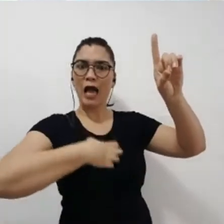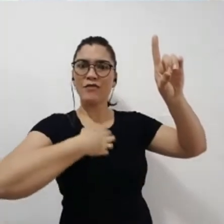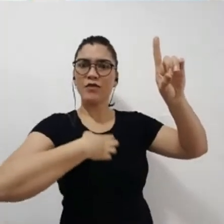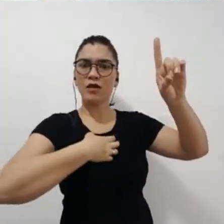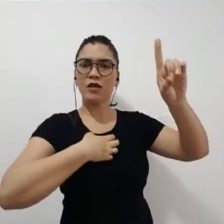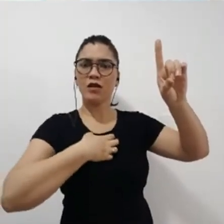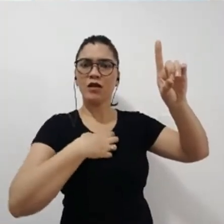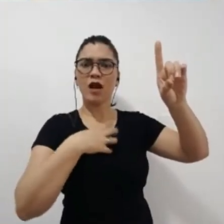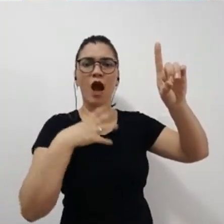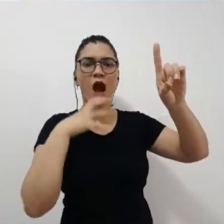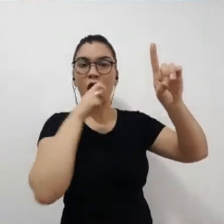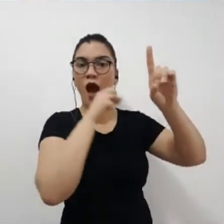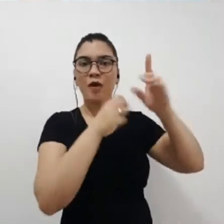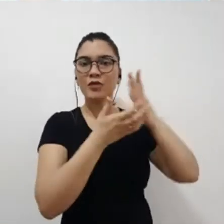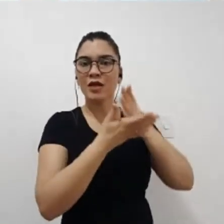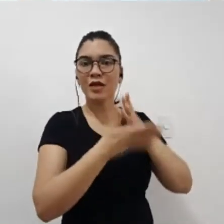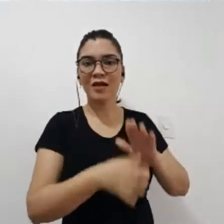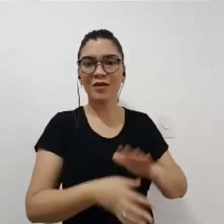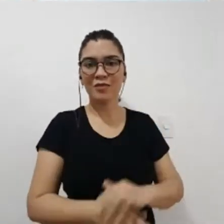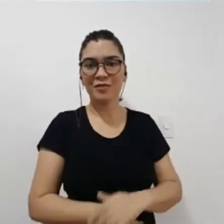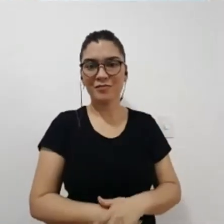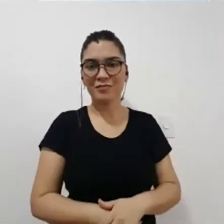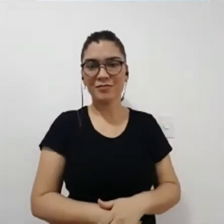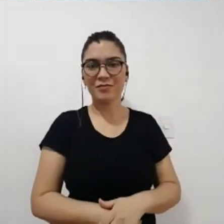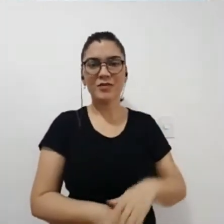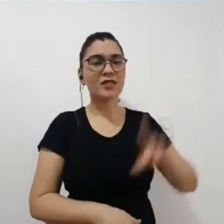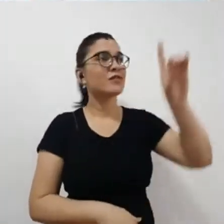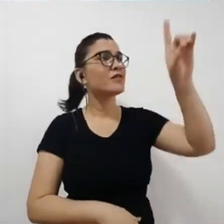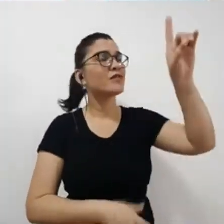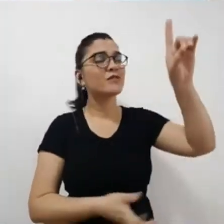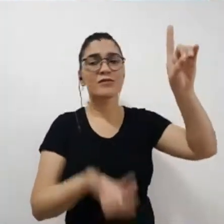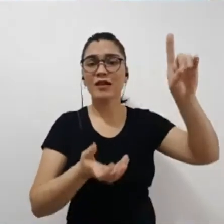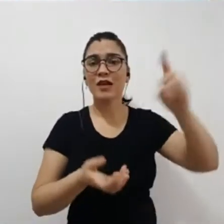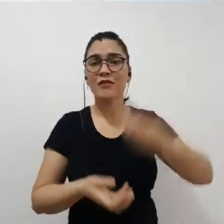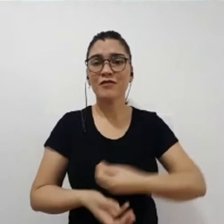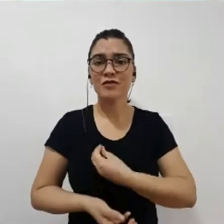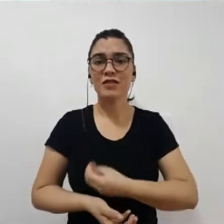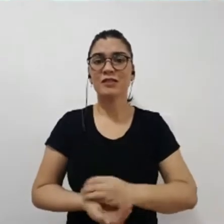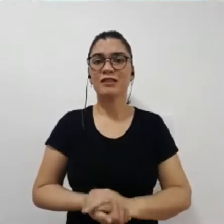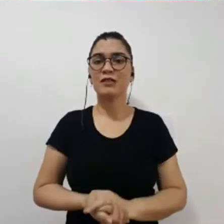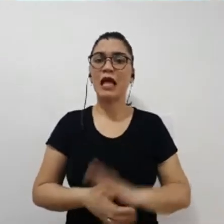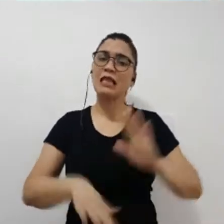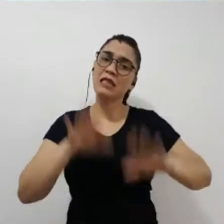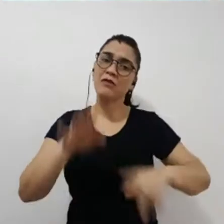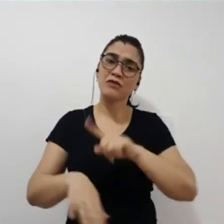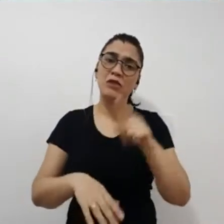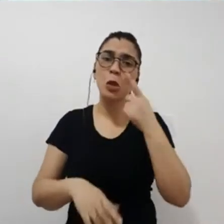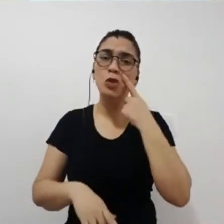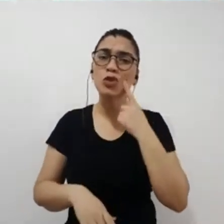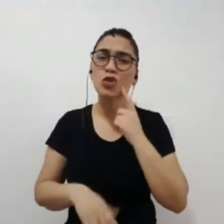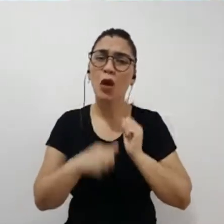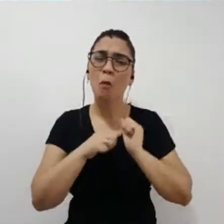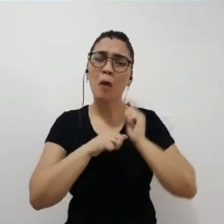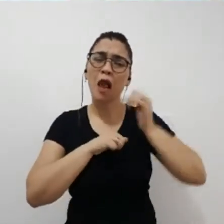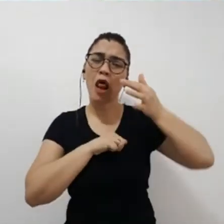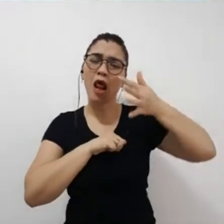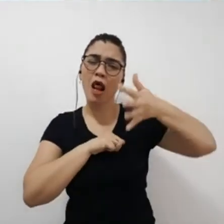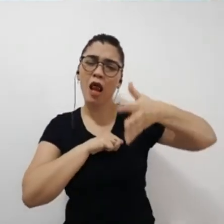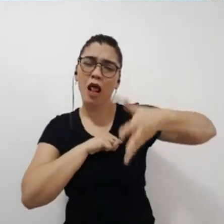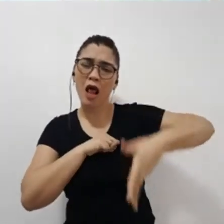favor está a vida. O choro pode durar uma noite, mas a alegria vem pela manhã.